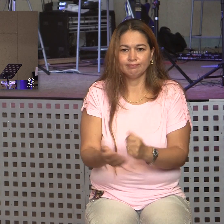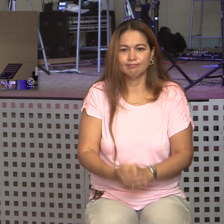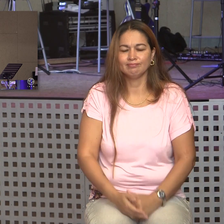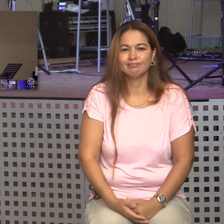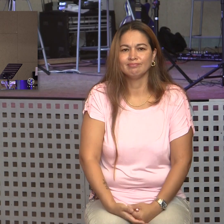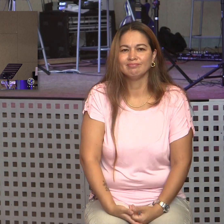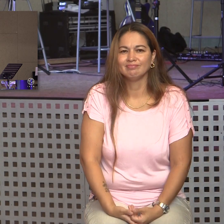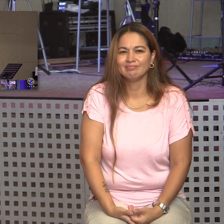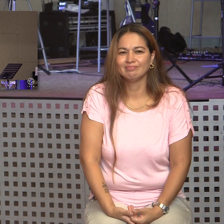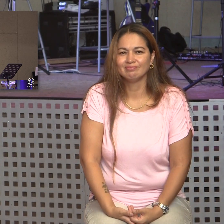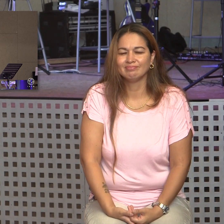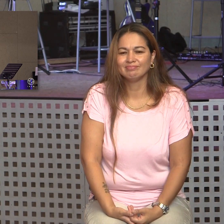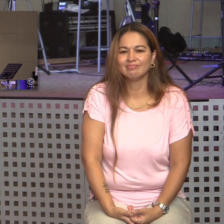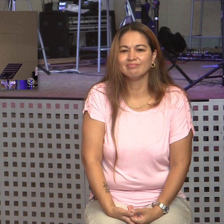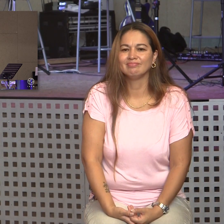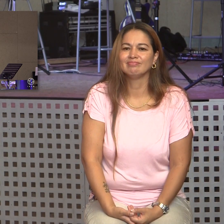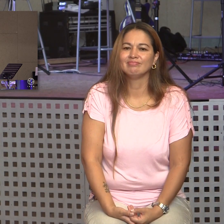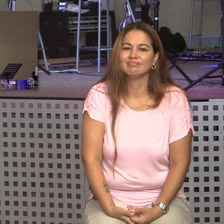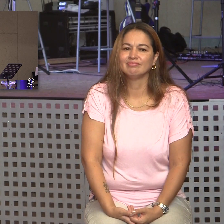Porque no me avergüenzo del Evangelio,